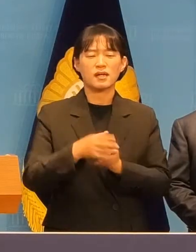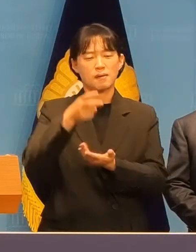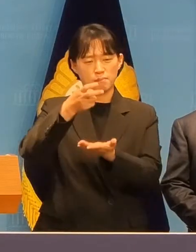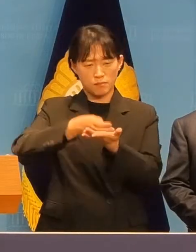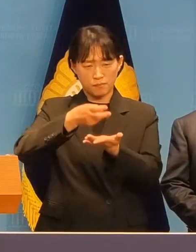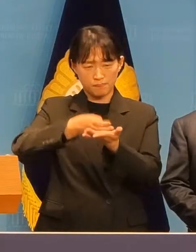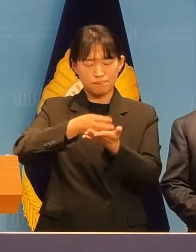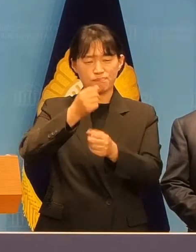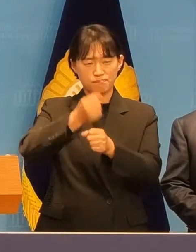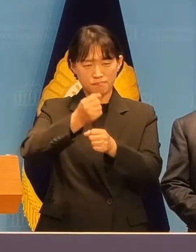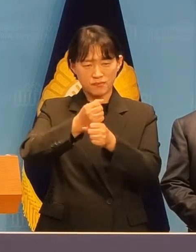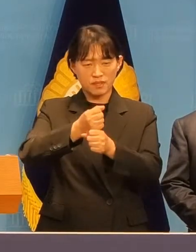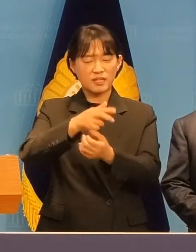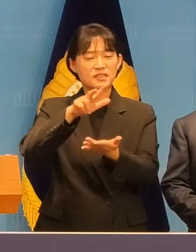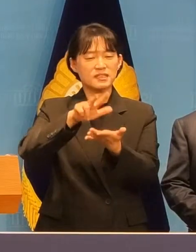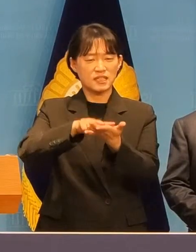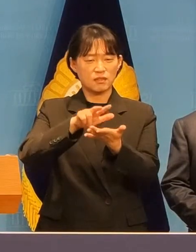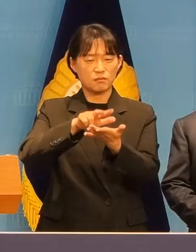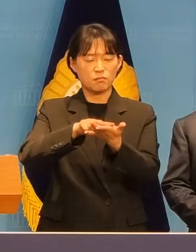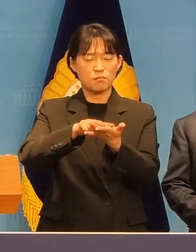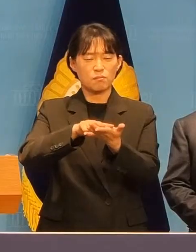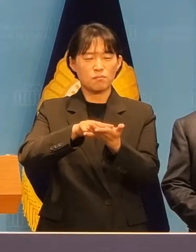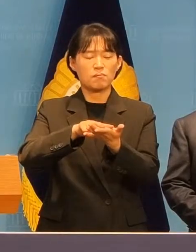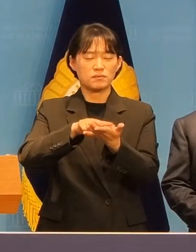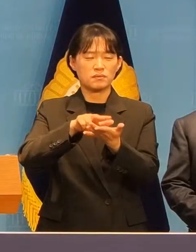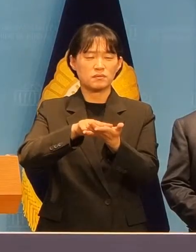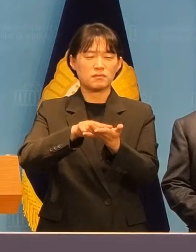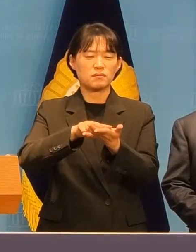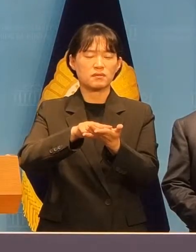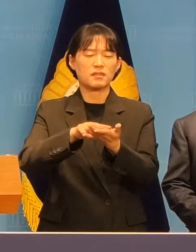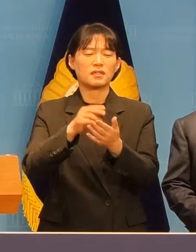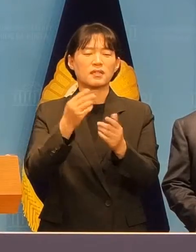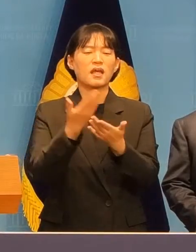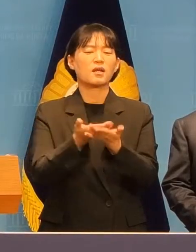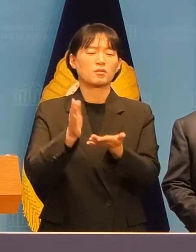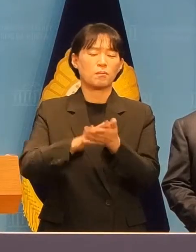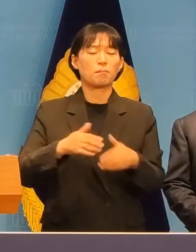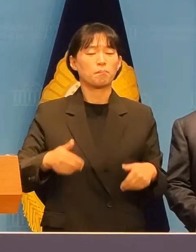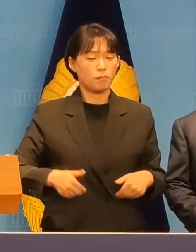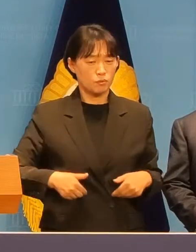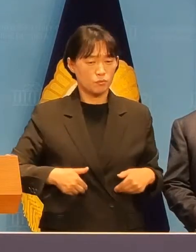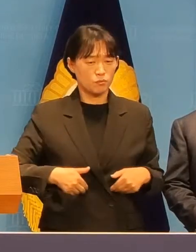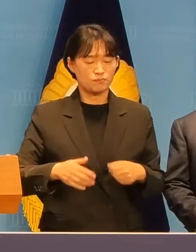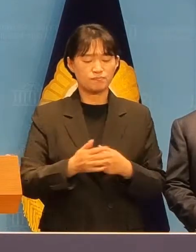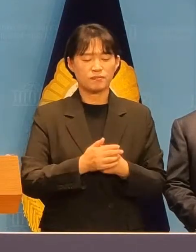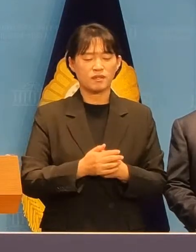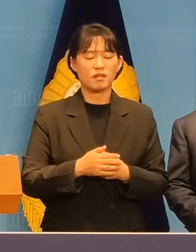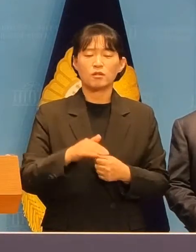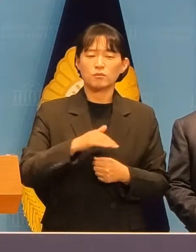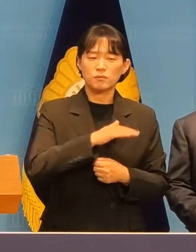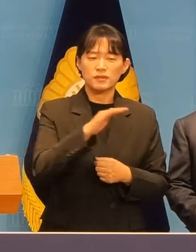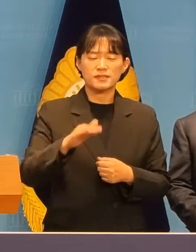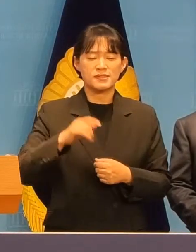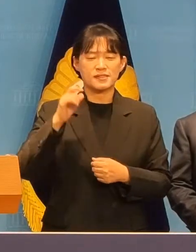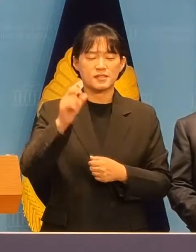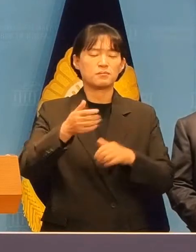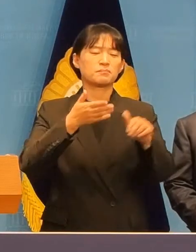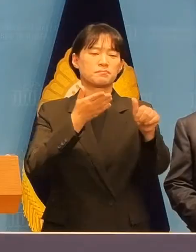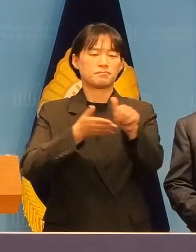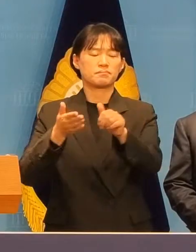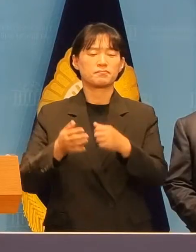입법과 제도 개선이어야 합니다. 우리는 다음과 같은 입법을 강력히